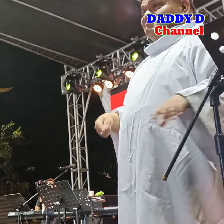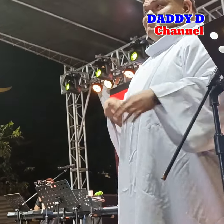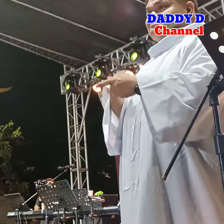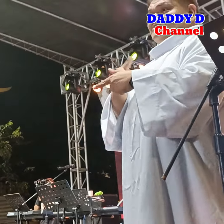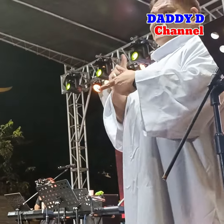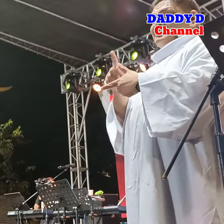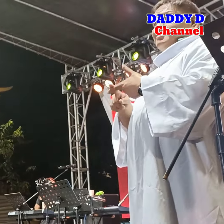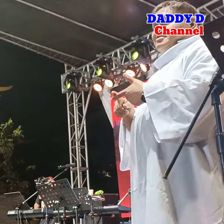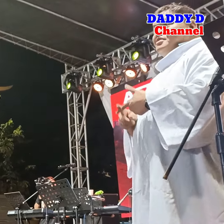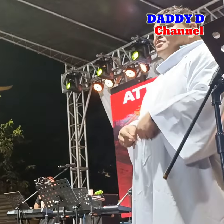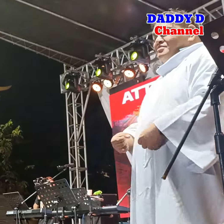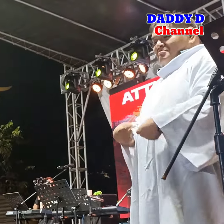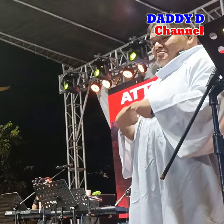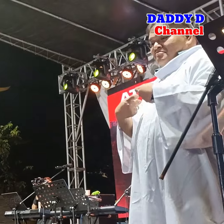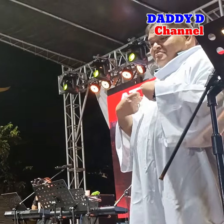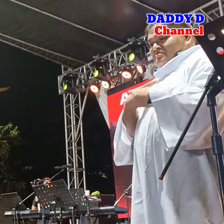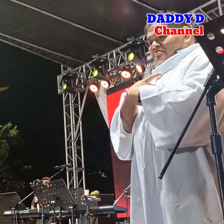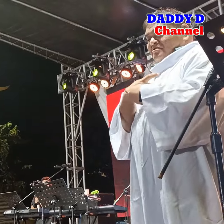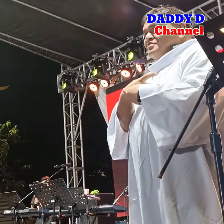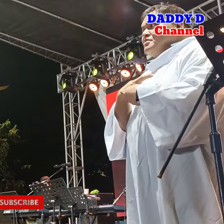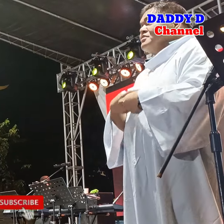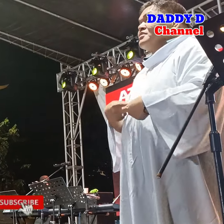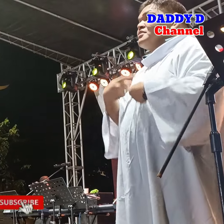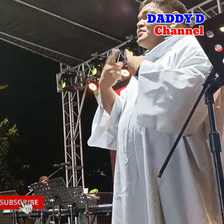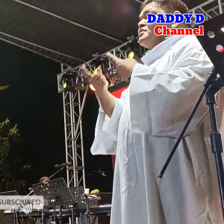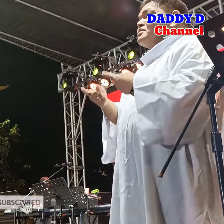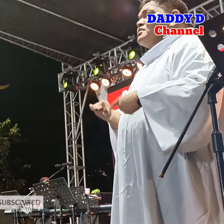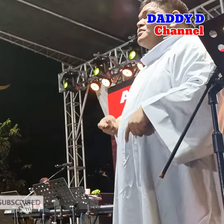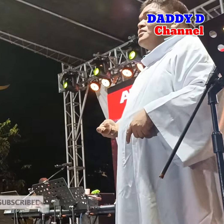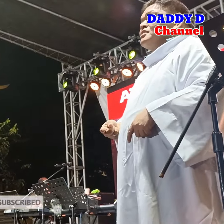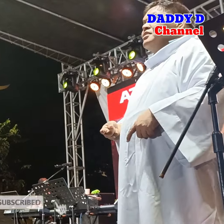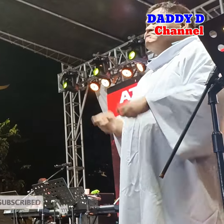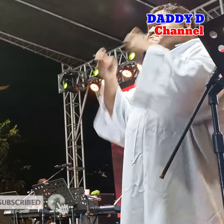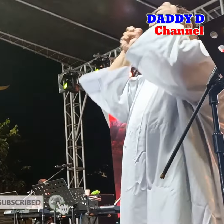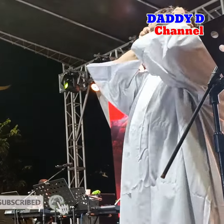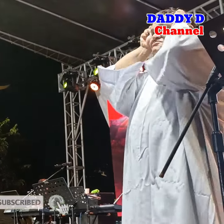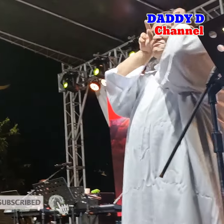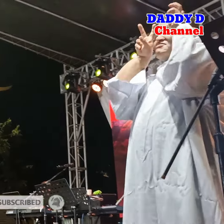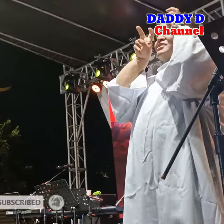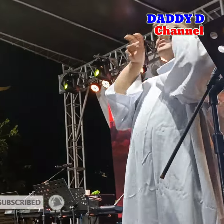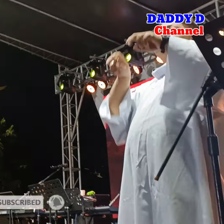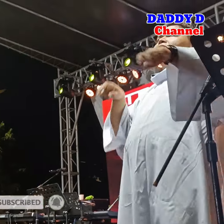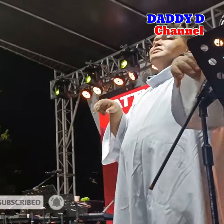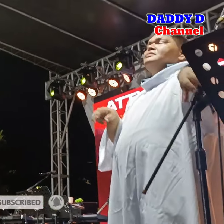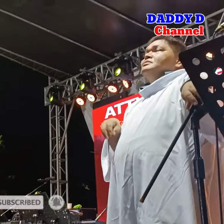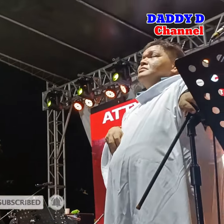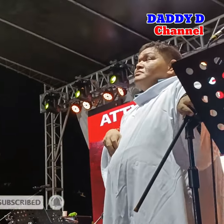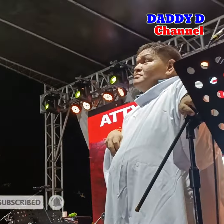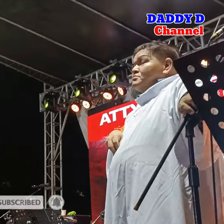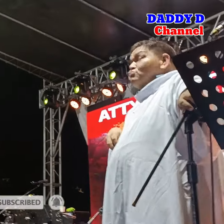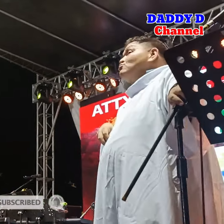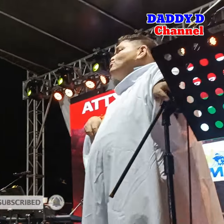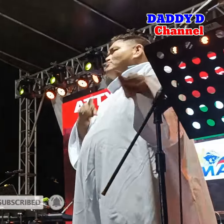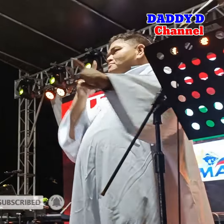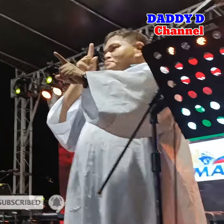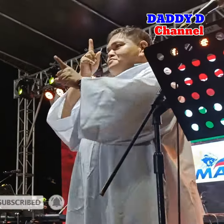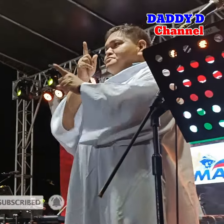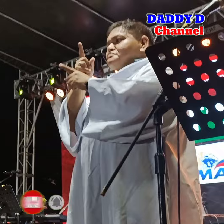Tapos ang dinig ko, nasasaktan sila pag sinasabi natin na budol tayo. Abay, totoo